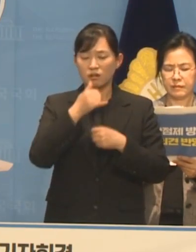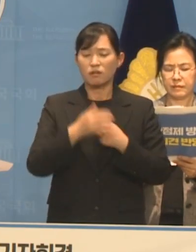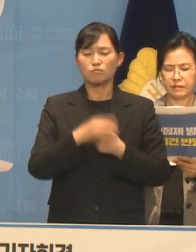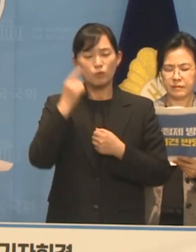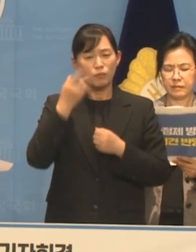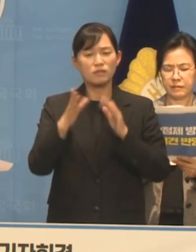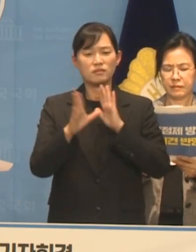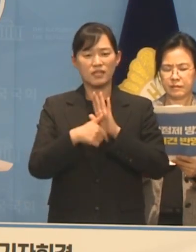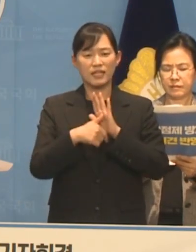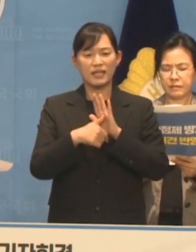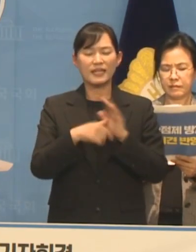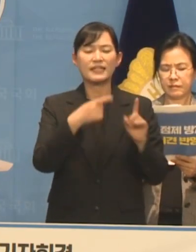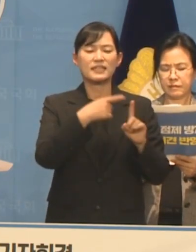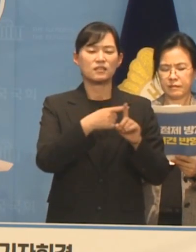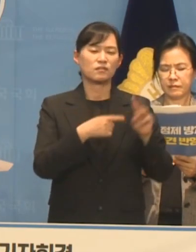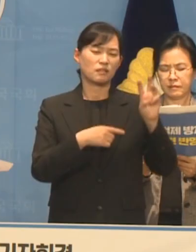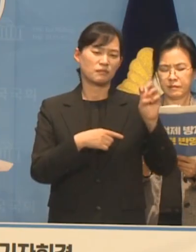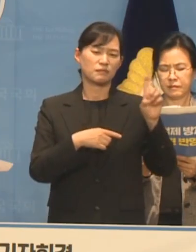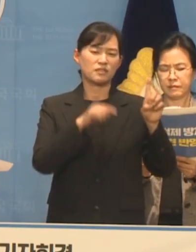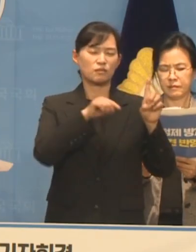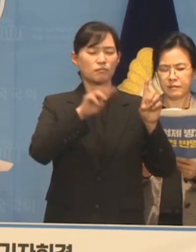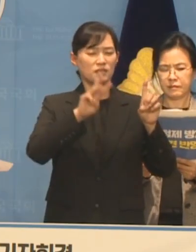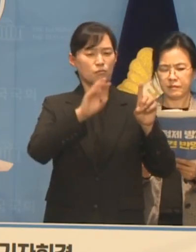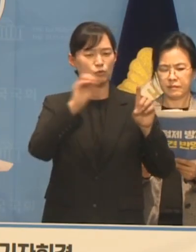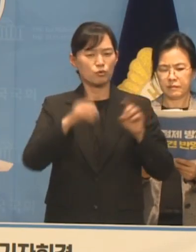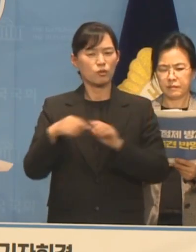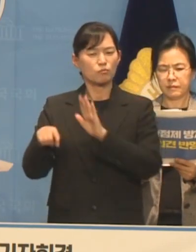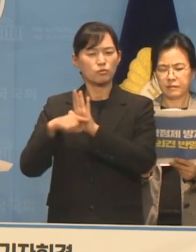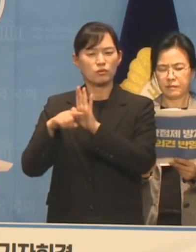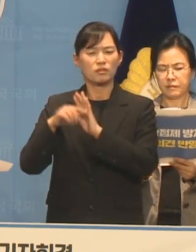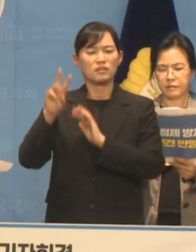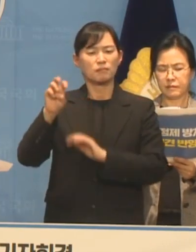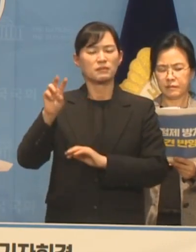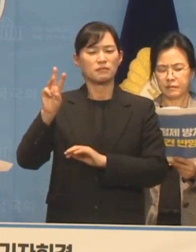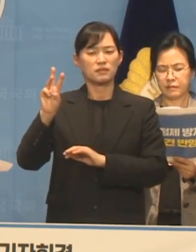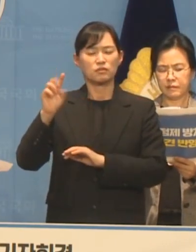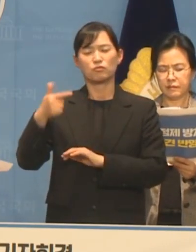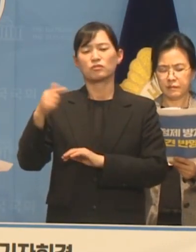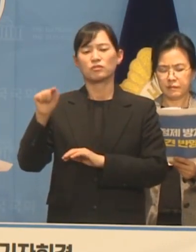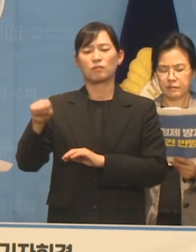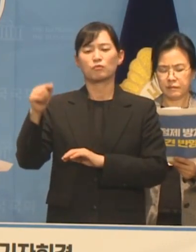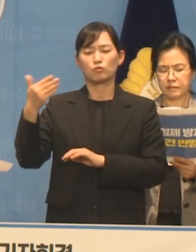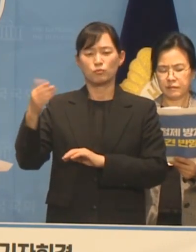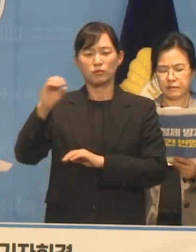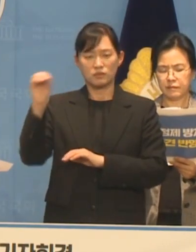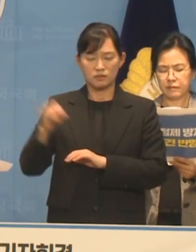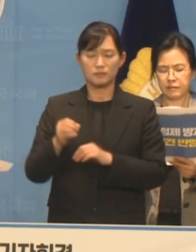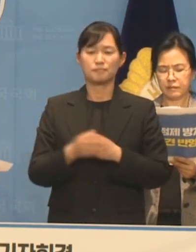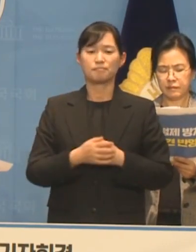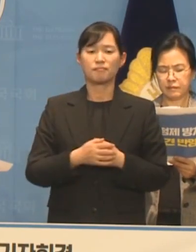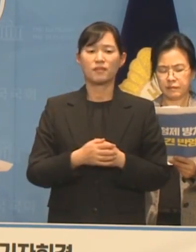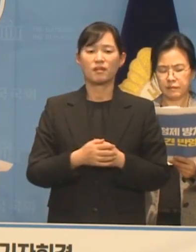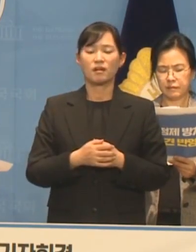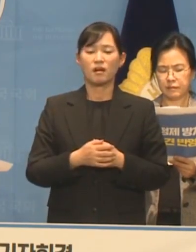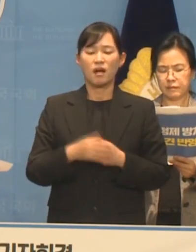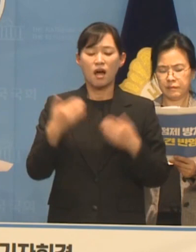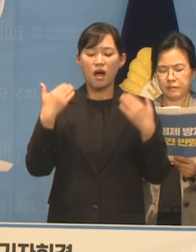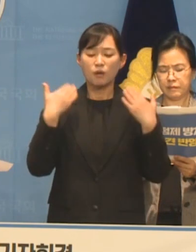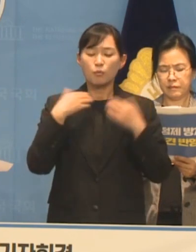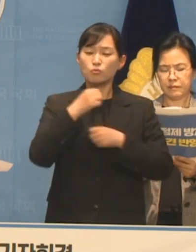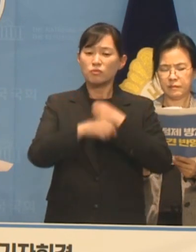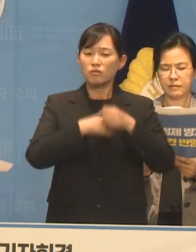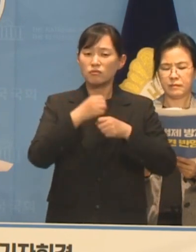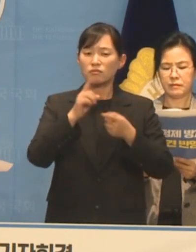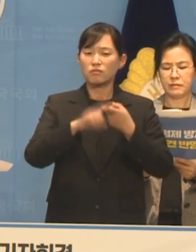긍정 31.3%, 부정 36.9%, 중립 31.8%로 학교 자율성